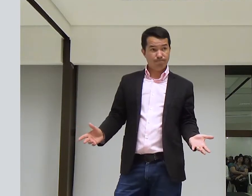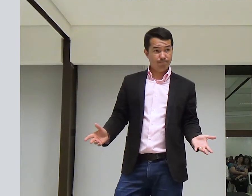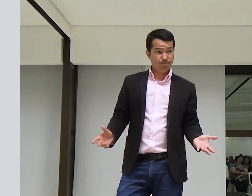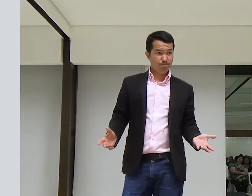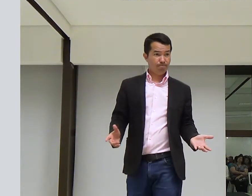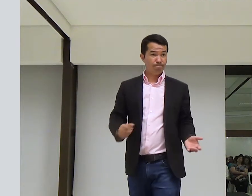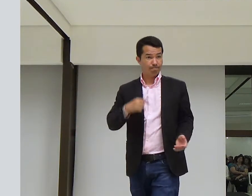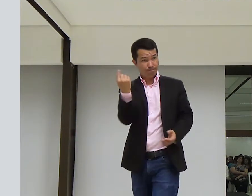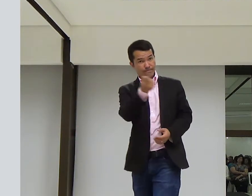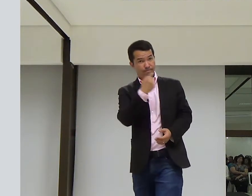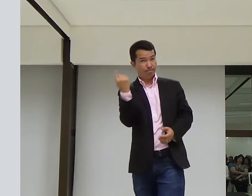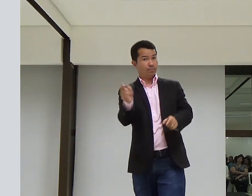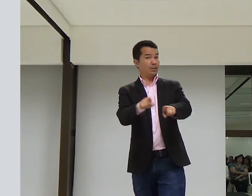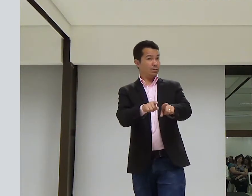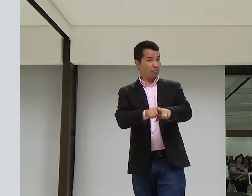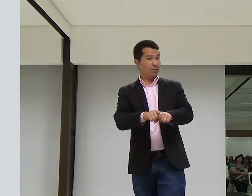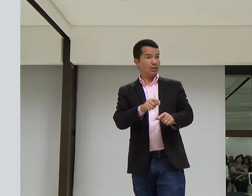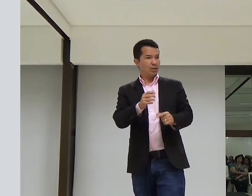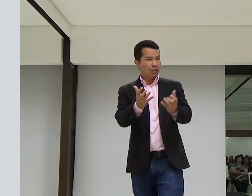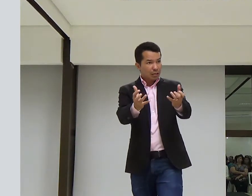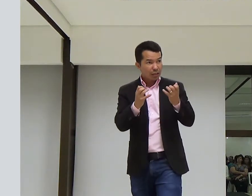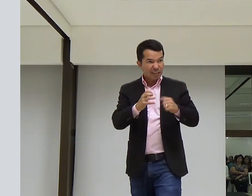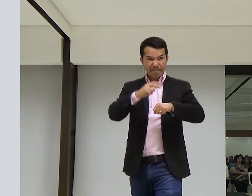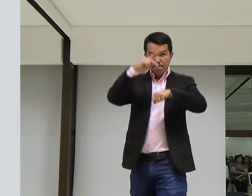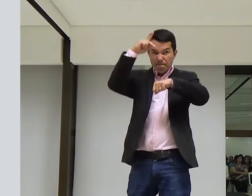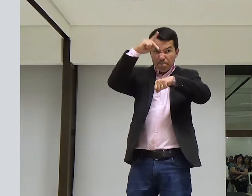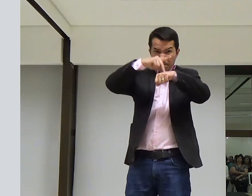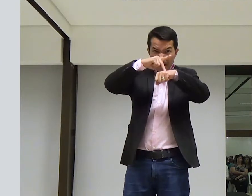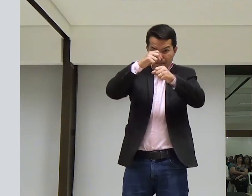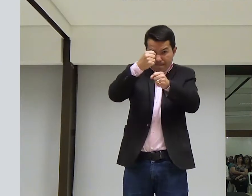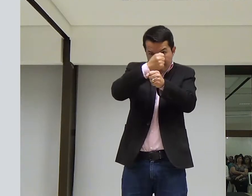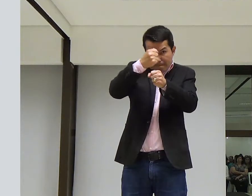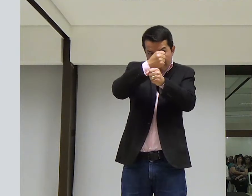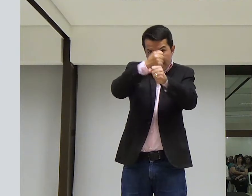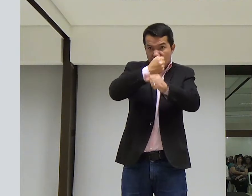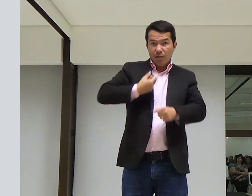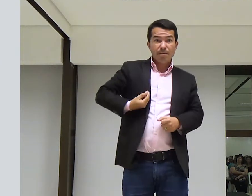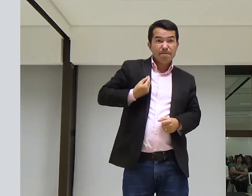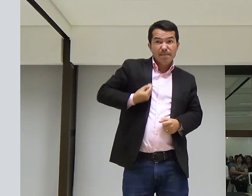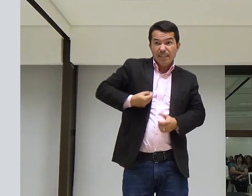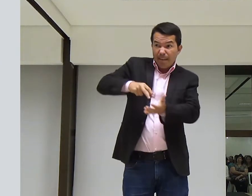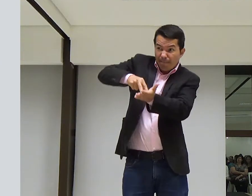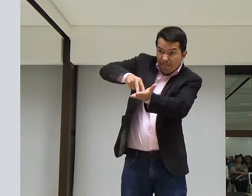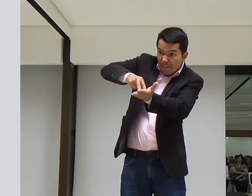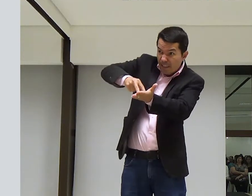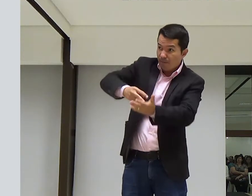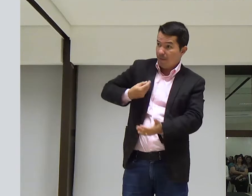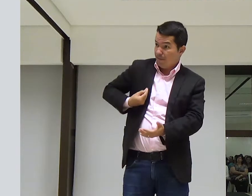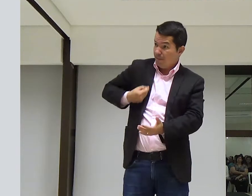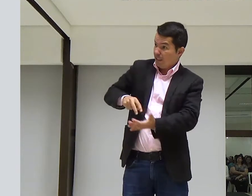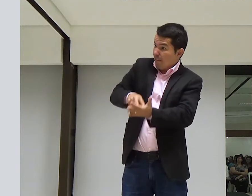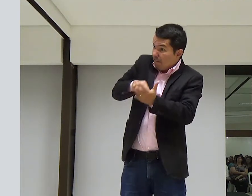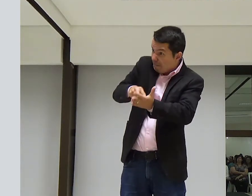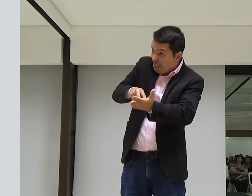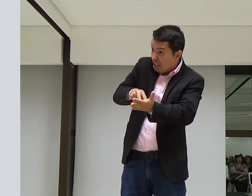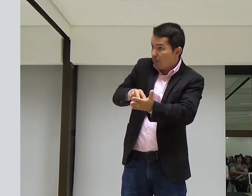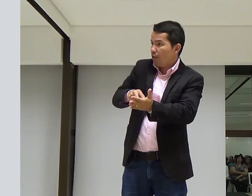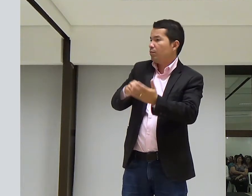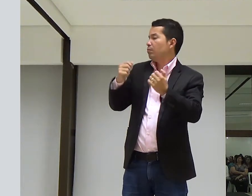real. Nós também precisamos estar com a nossa casa firme na rocha, a nossa